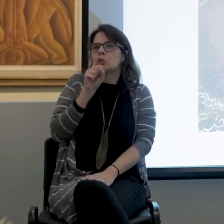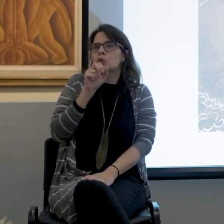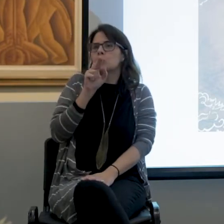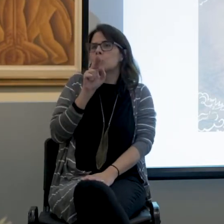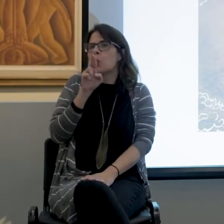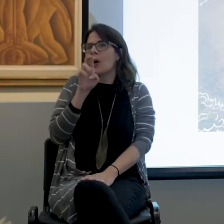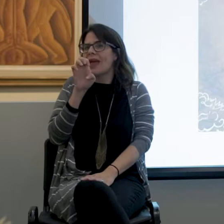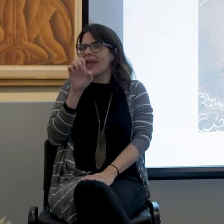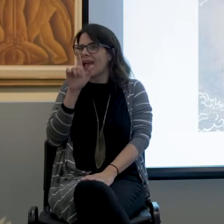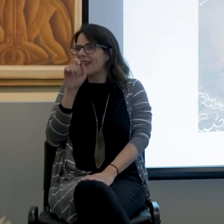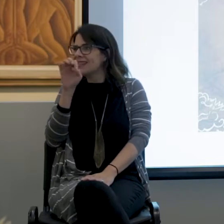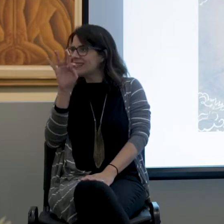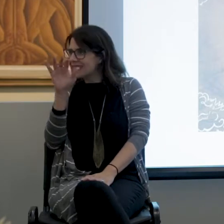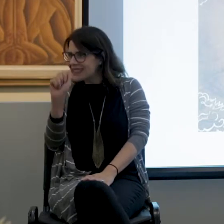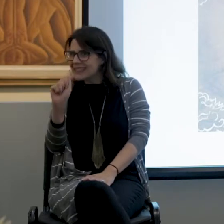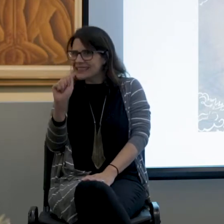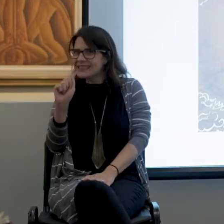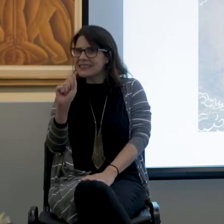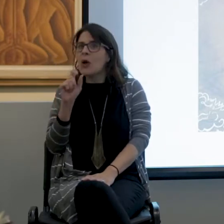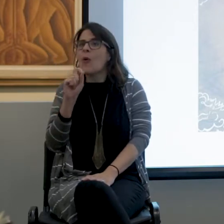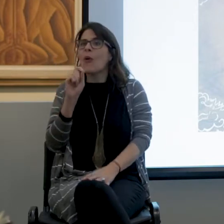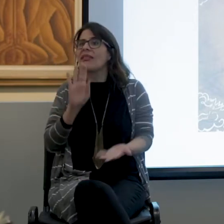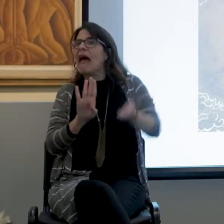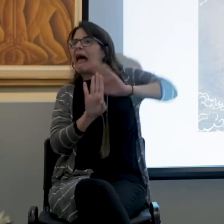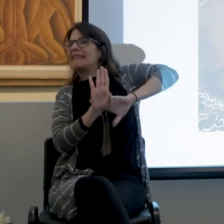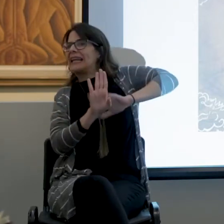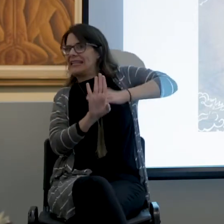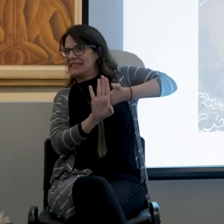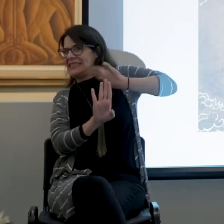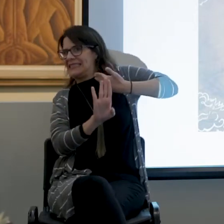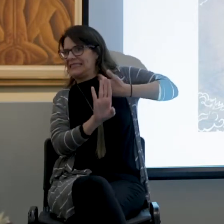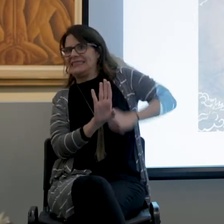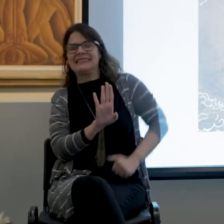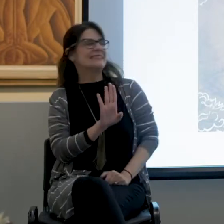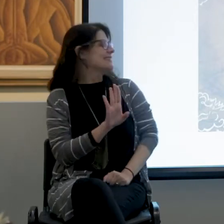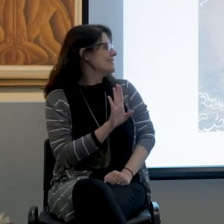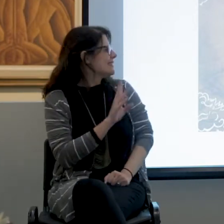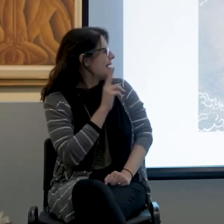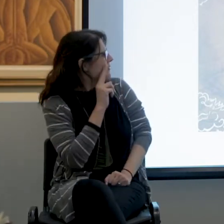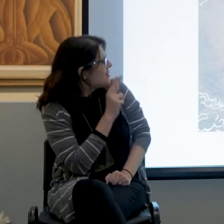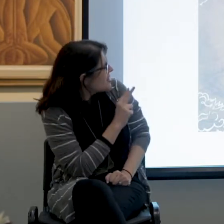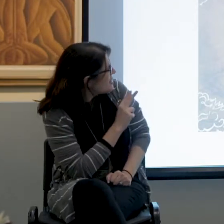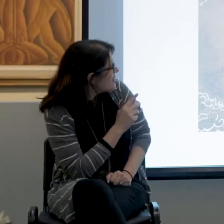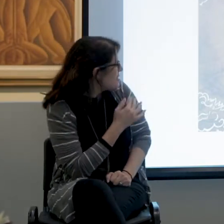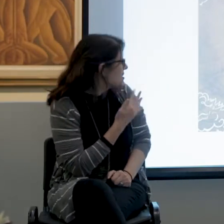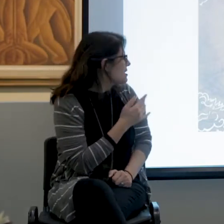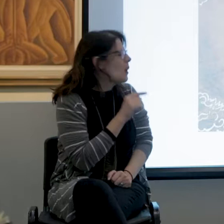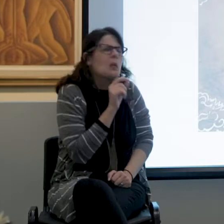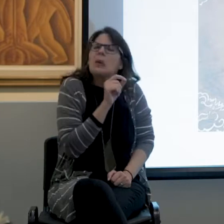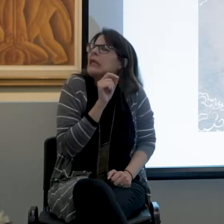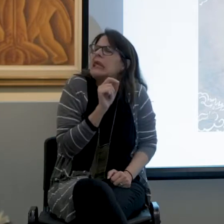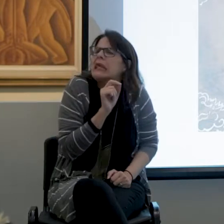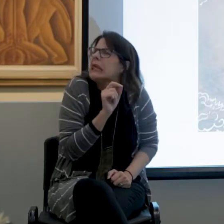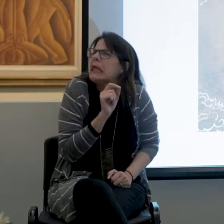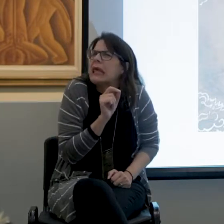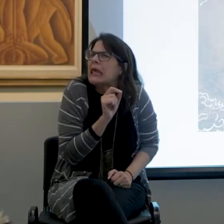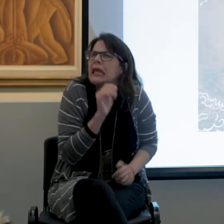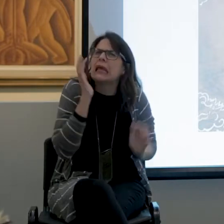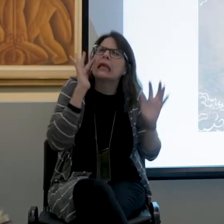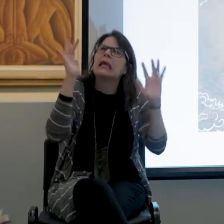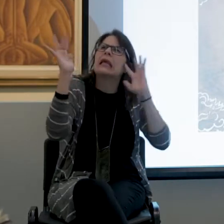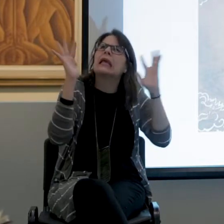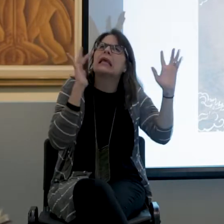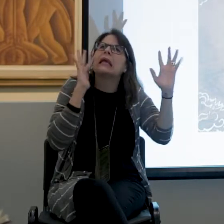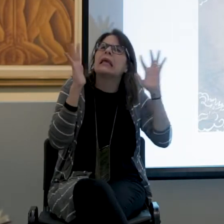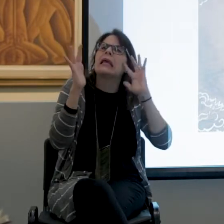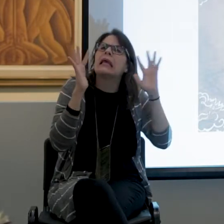atrás. Então os pacientes entravam na sala, viam esse troço, começavam a delirar, o que era isso e tal. E